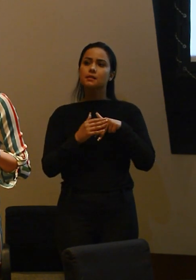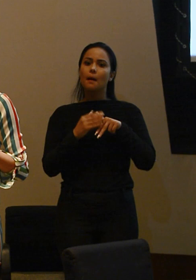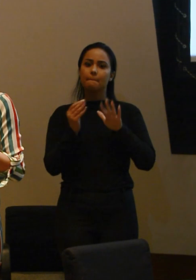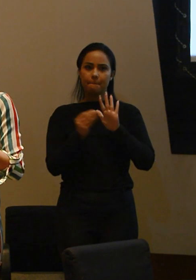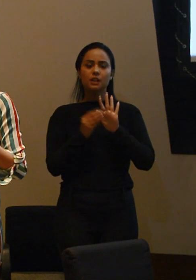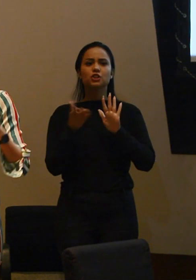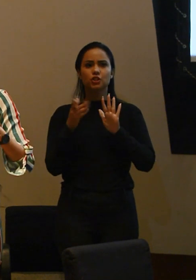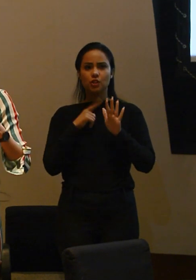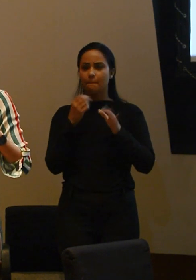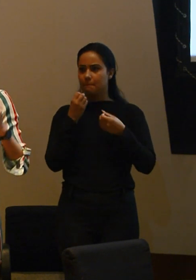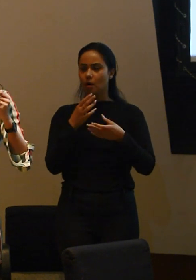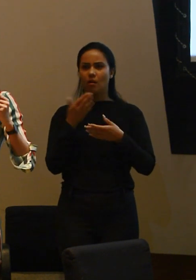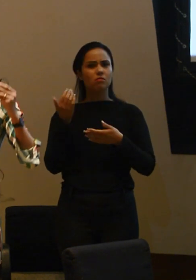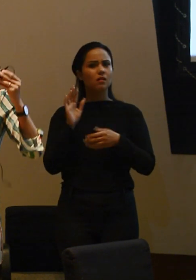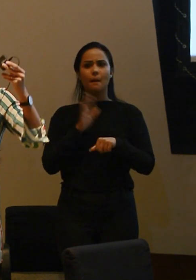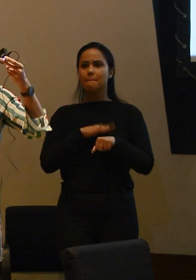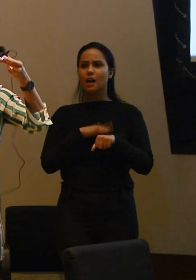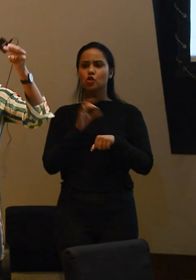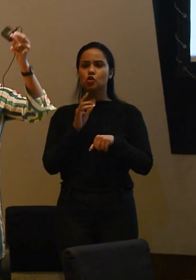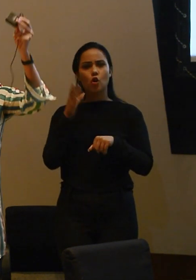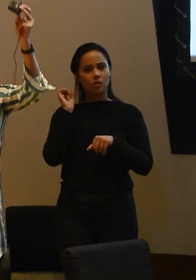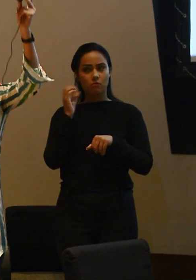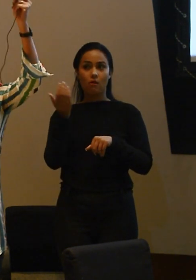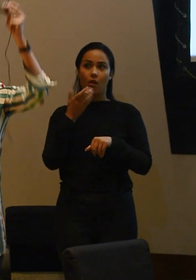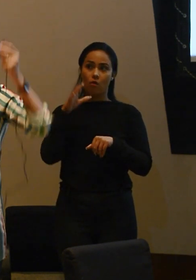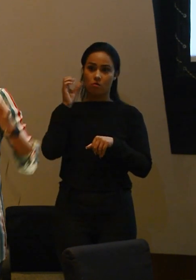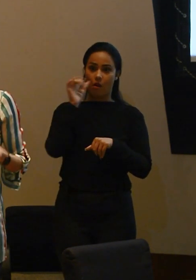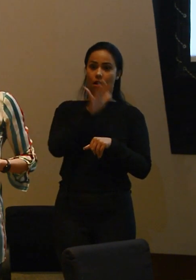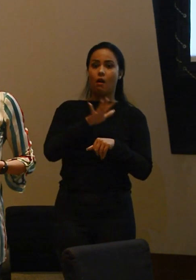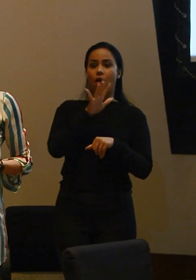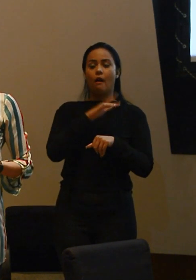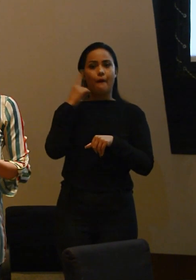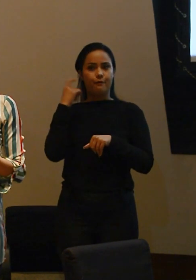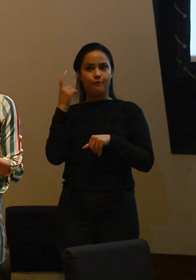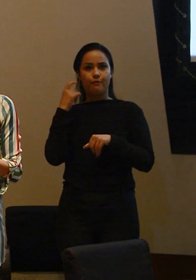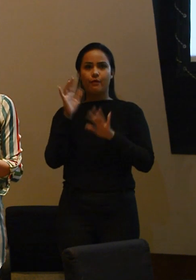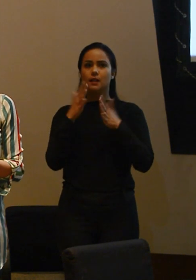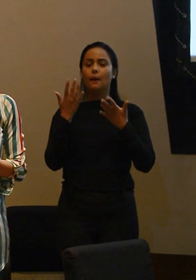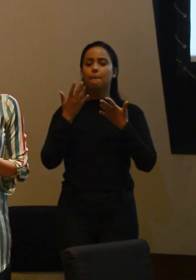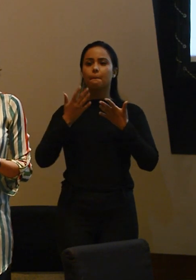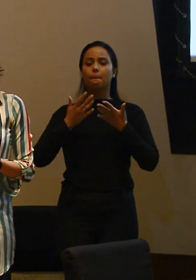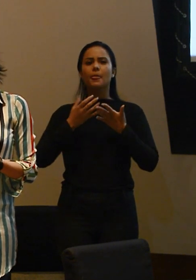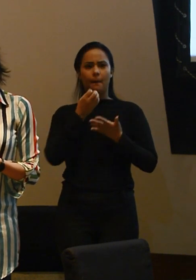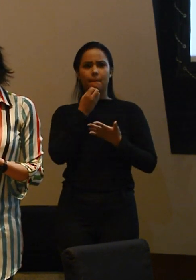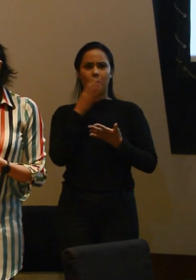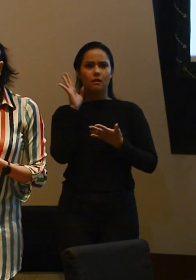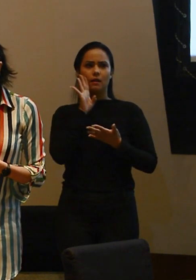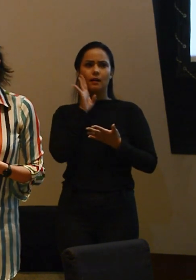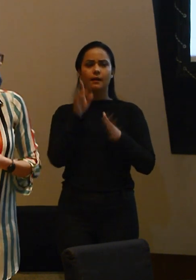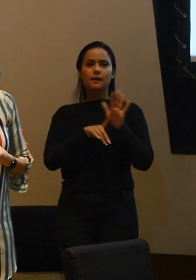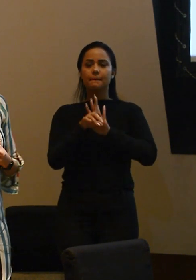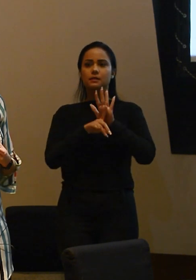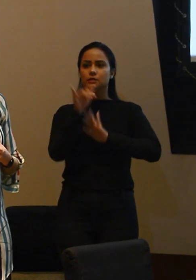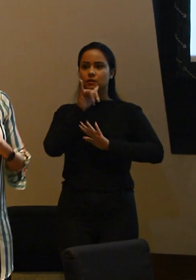que já está bom, ele não quer mais só escutar, ele quer escutar na situação do ruído. Então, foi muito legal essa